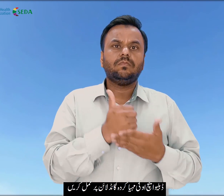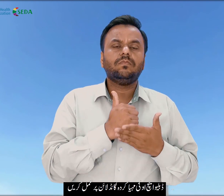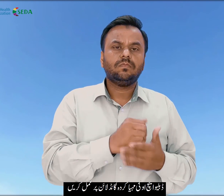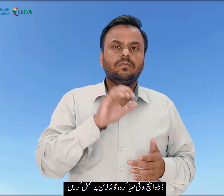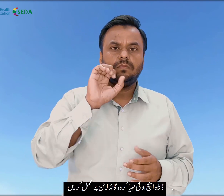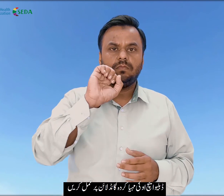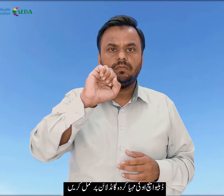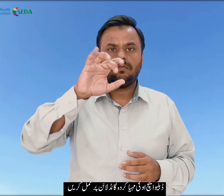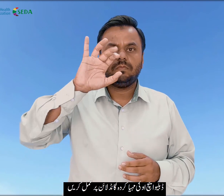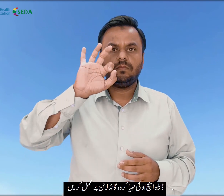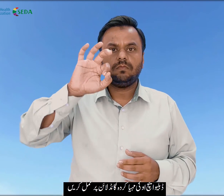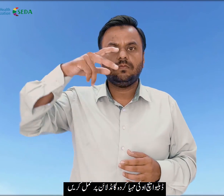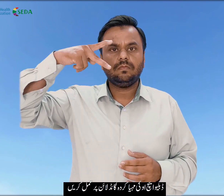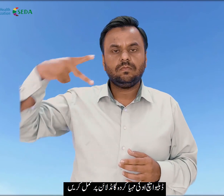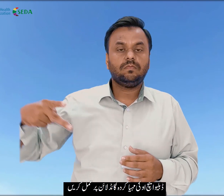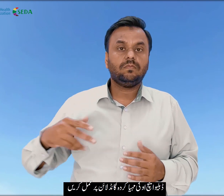مہیا کردہ گائیڈ لائن پر عمل کریں۔